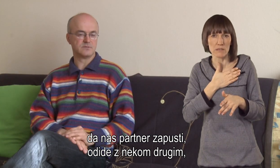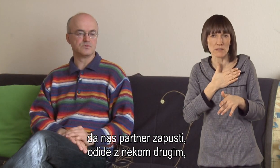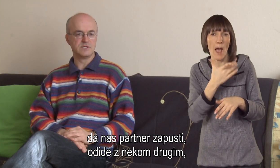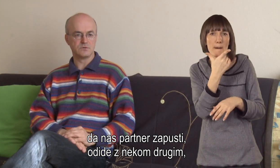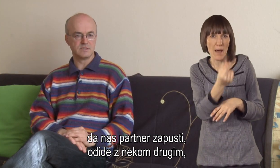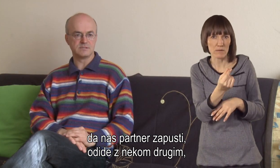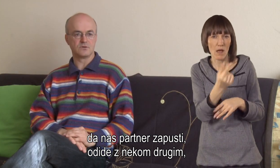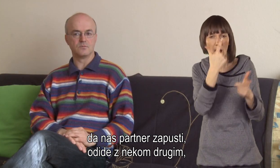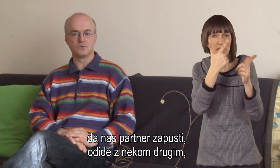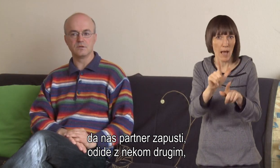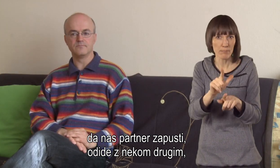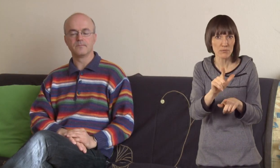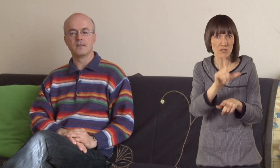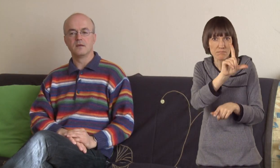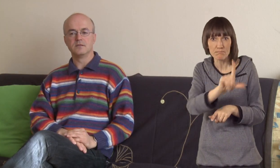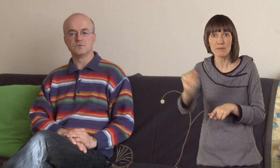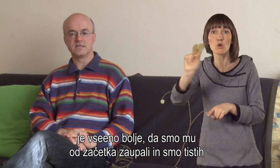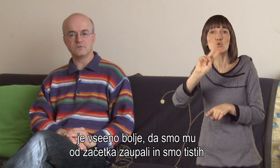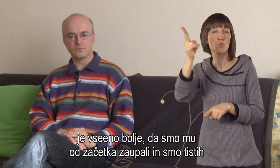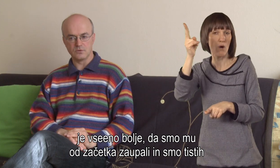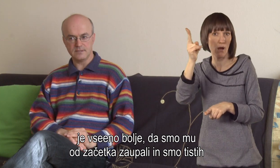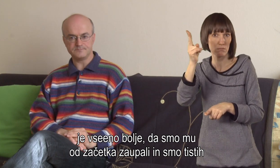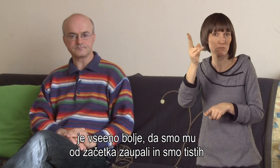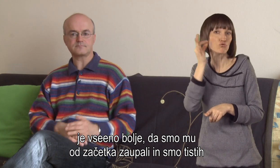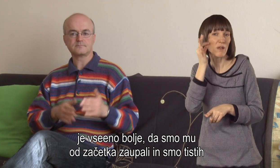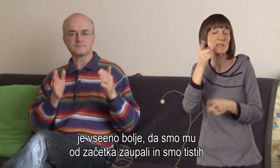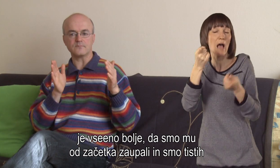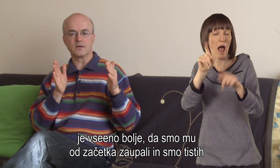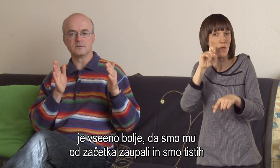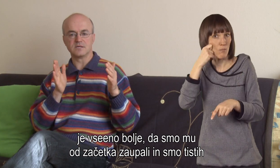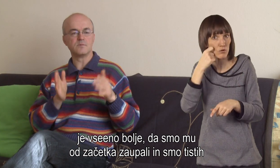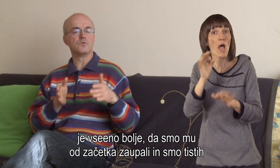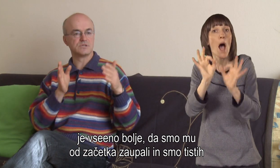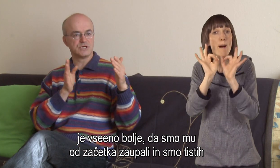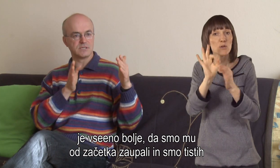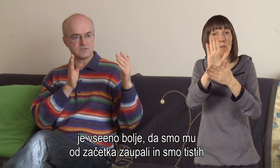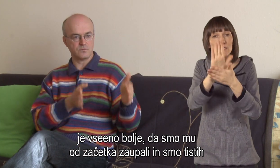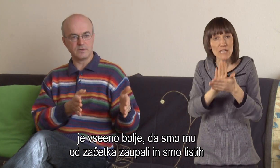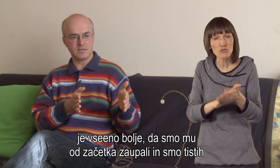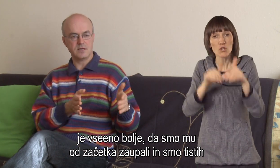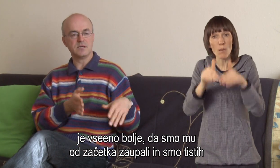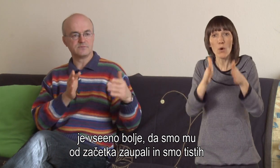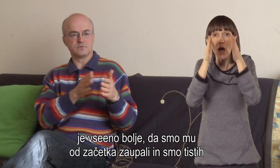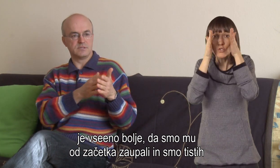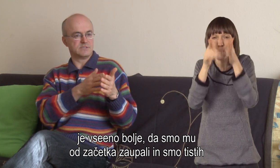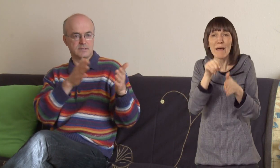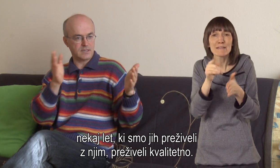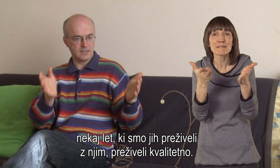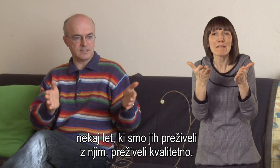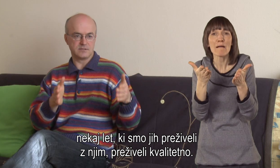zapusti, odide z nekom drugim, je vseeno bolje, da smo mu od začetka zaupali in smo tistih nekaj let, ki